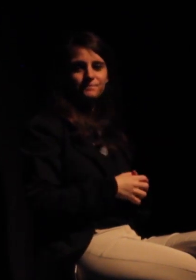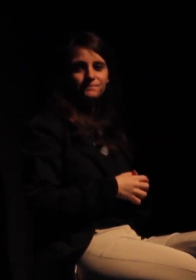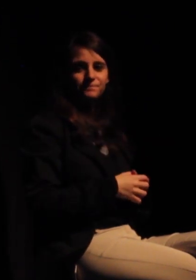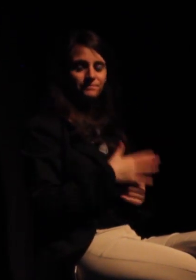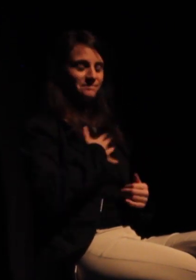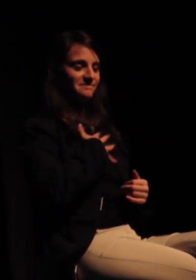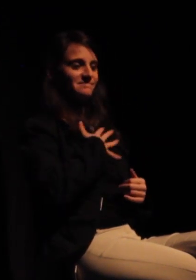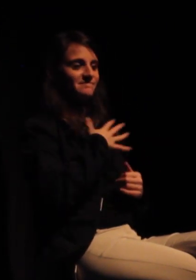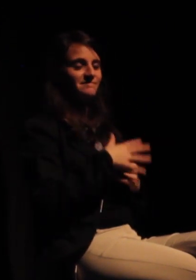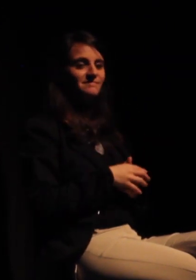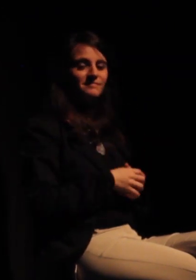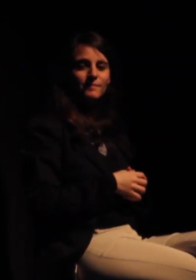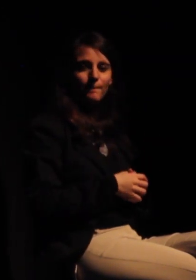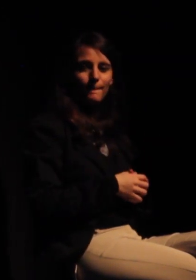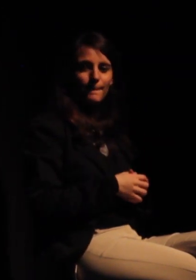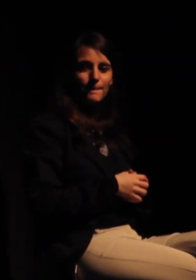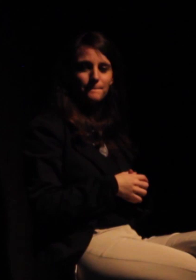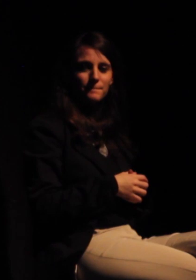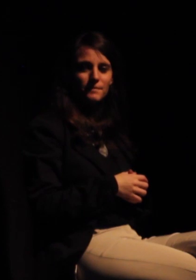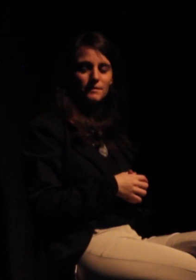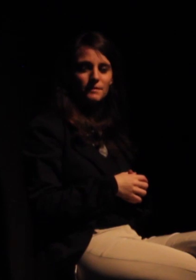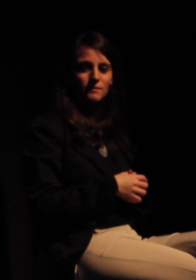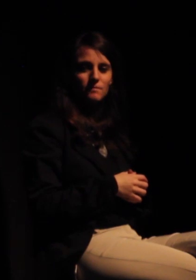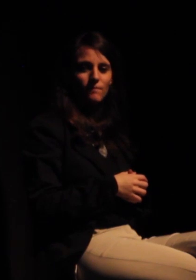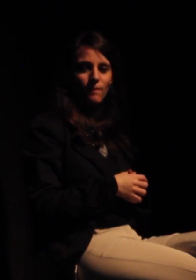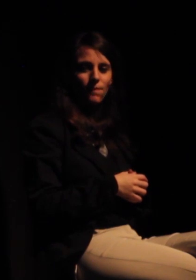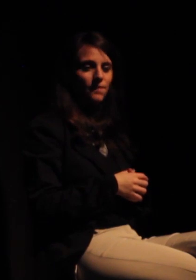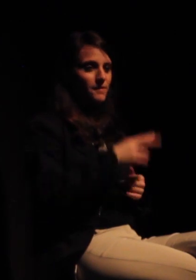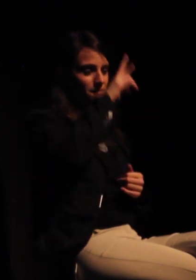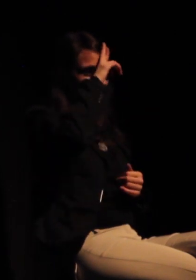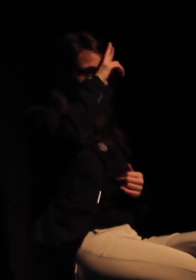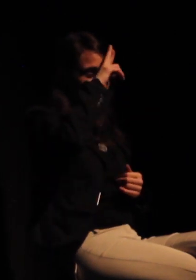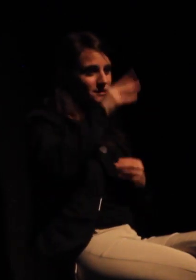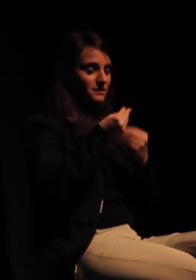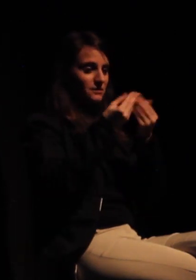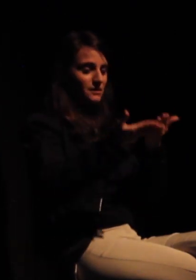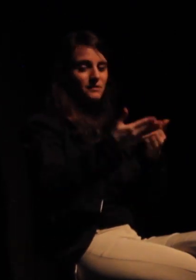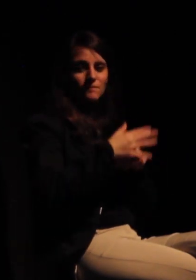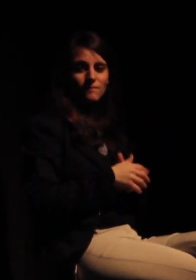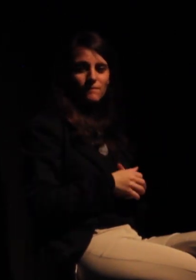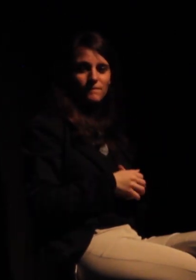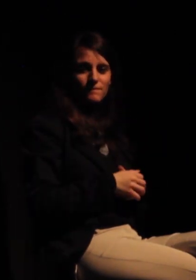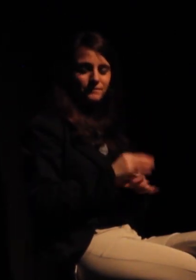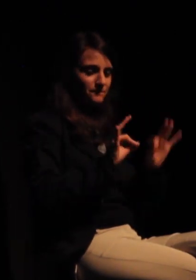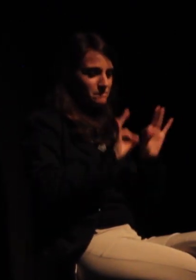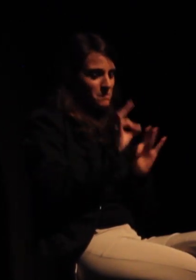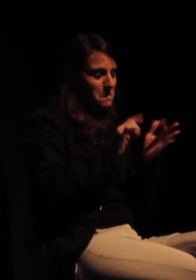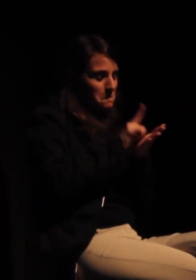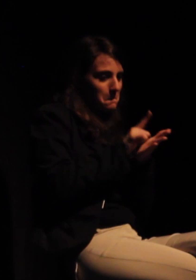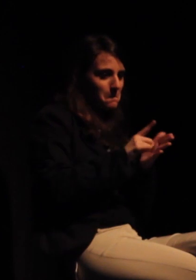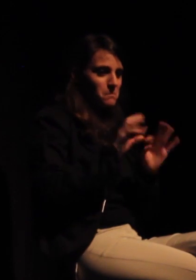meu, pode olhar. E ao meio-dia eu tenho que entregar, porque tem que preparar a página,